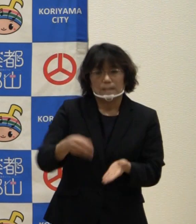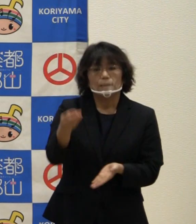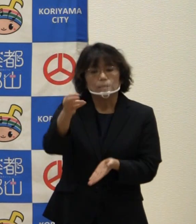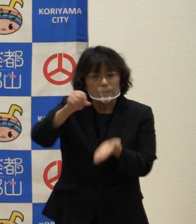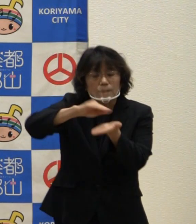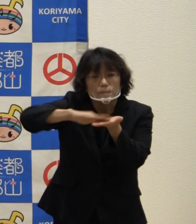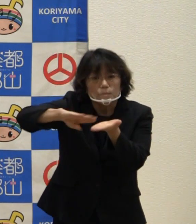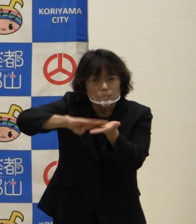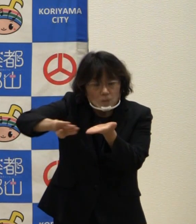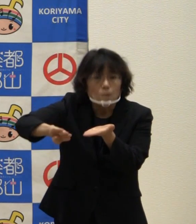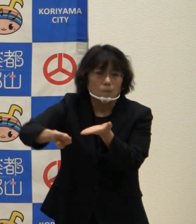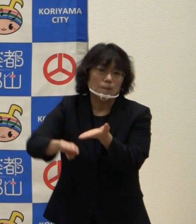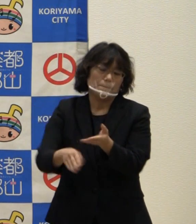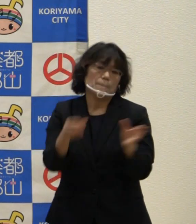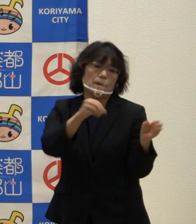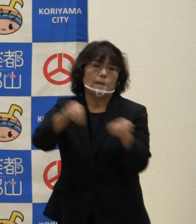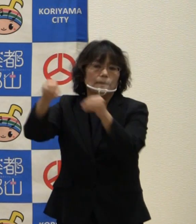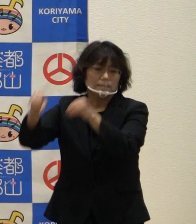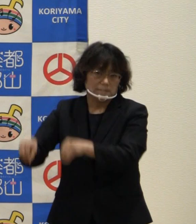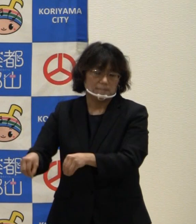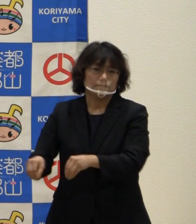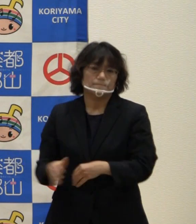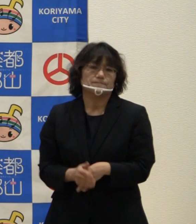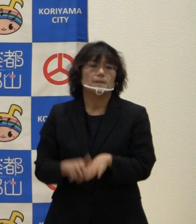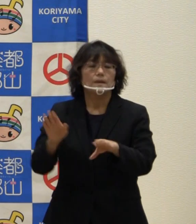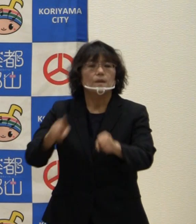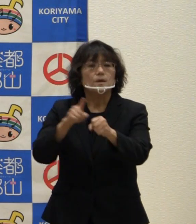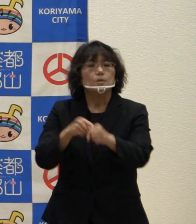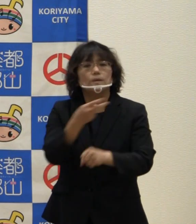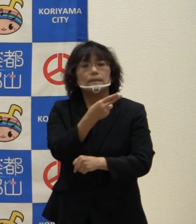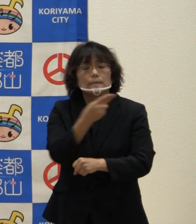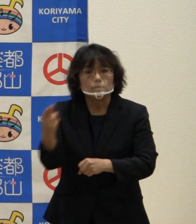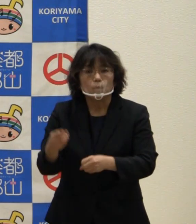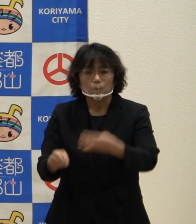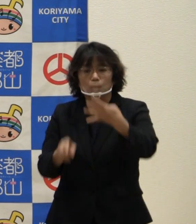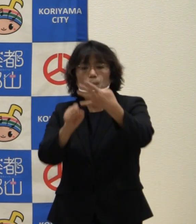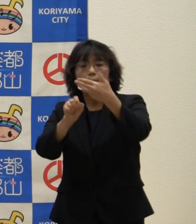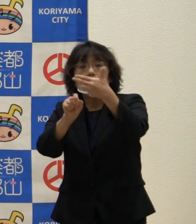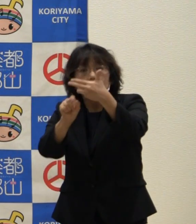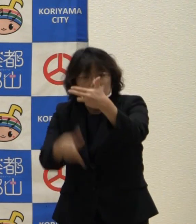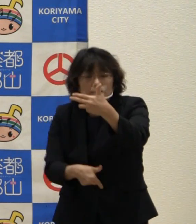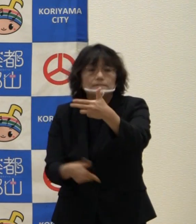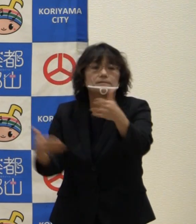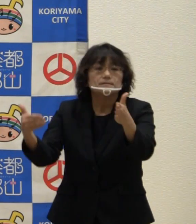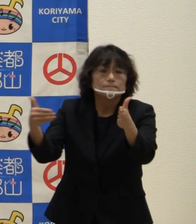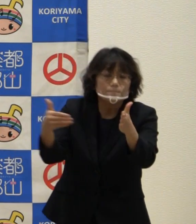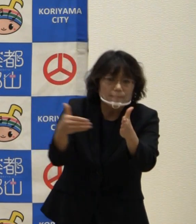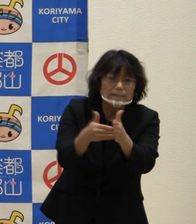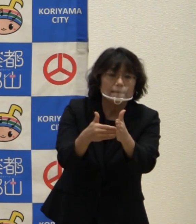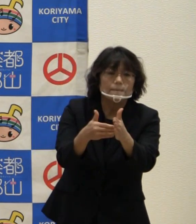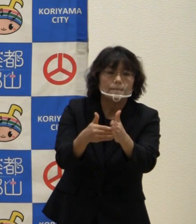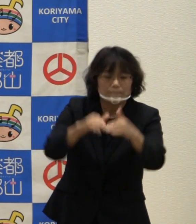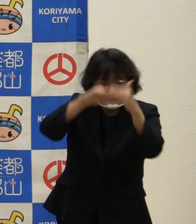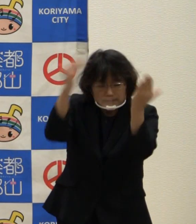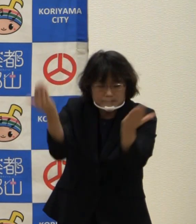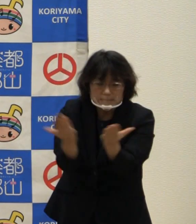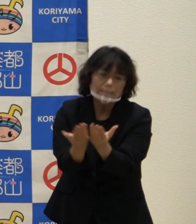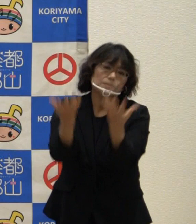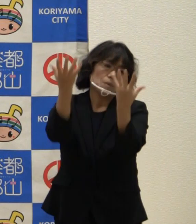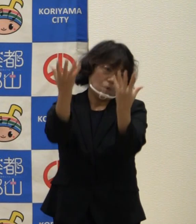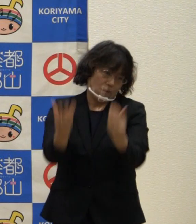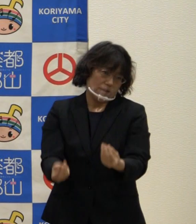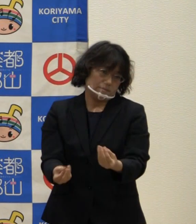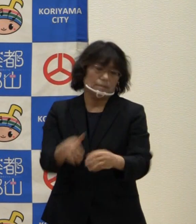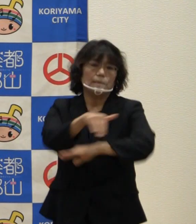今年8月末で完了を目指しております。なんとか事故もなく平穏